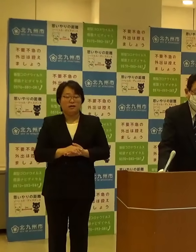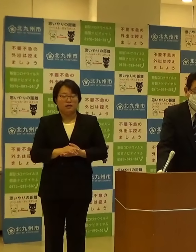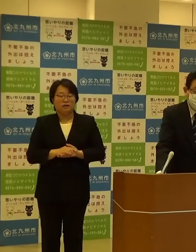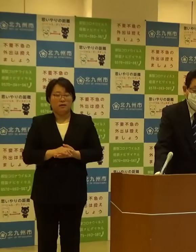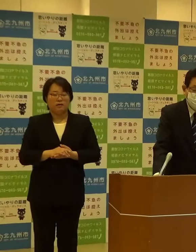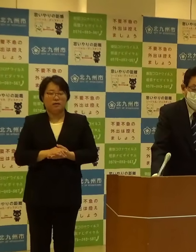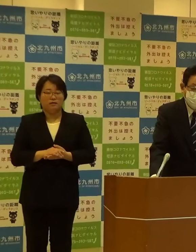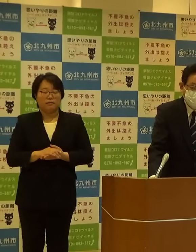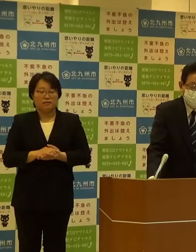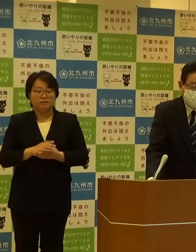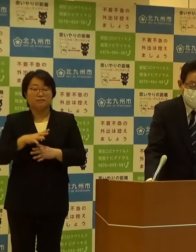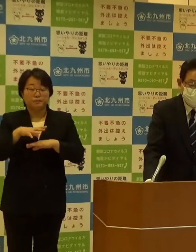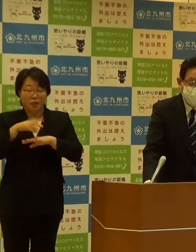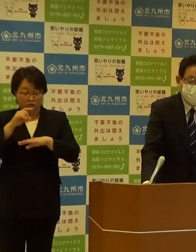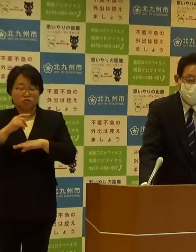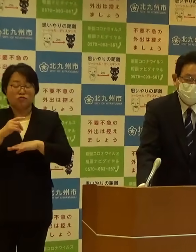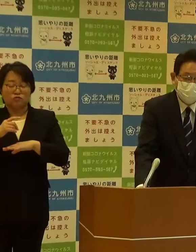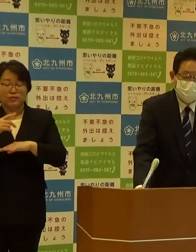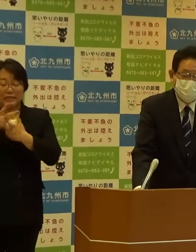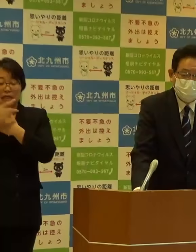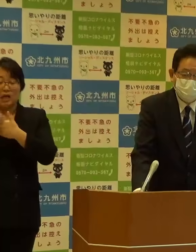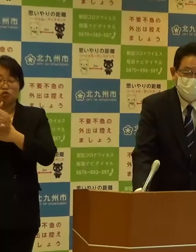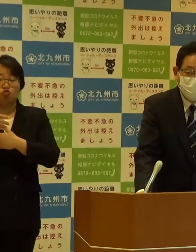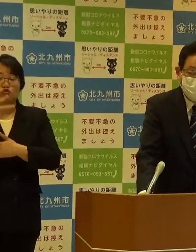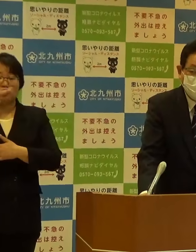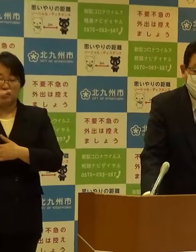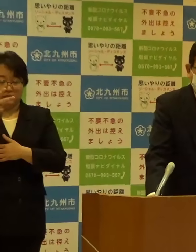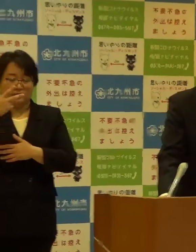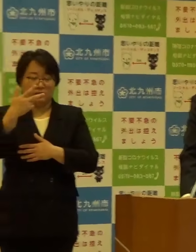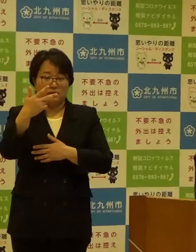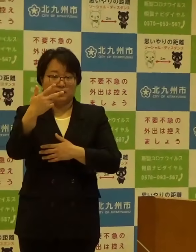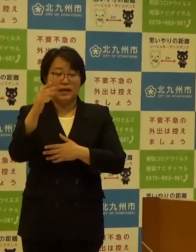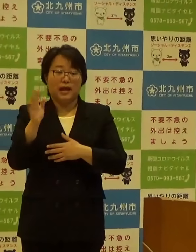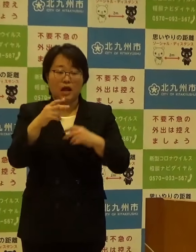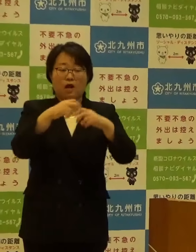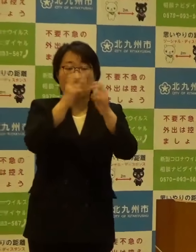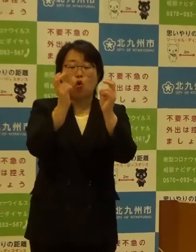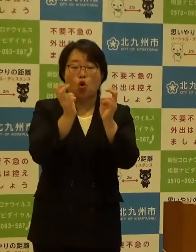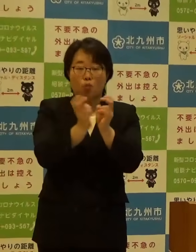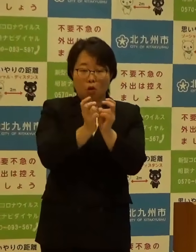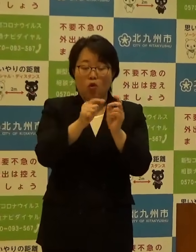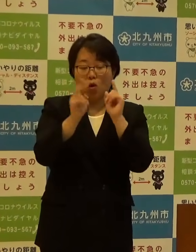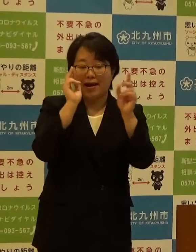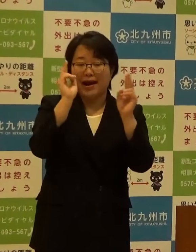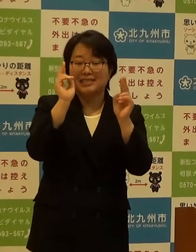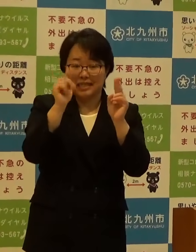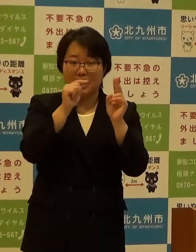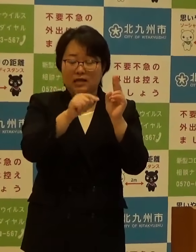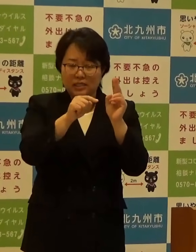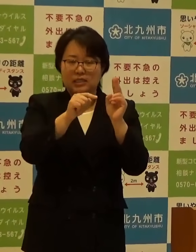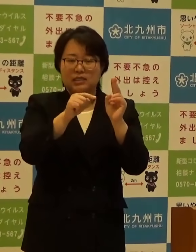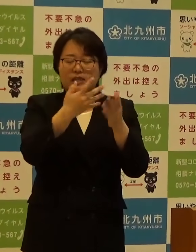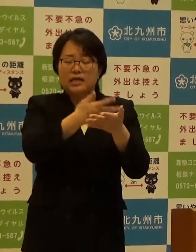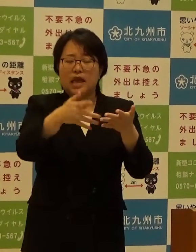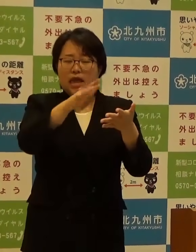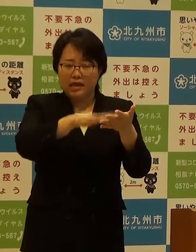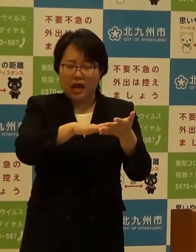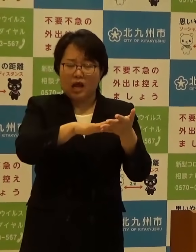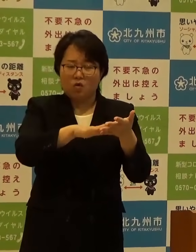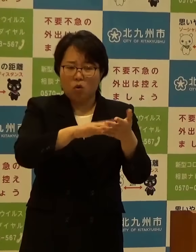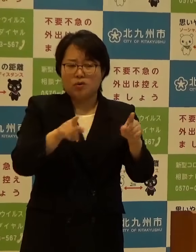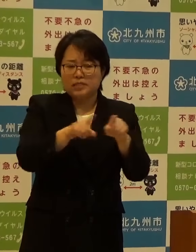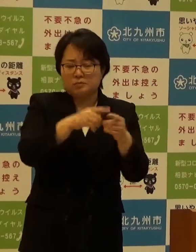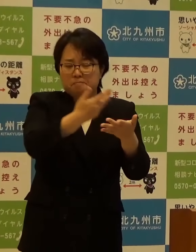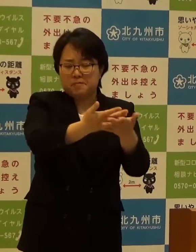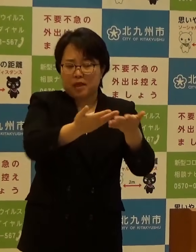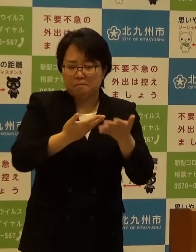まあ、これは北九州の方からドコモ通信会社の方にですね、ぜひデータの協力要請をいたし